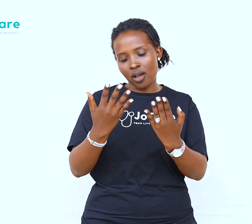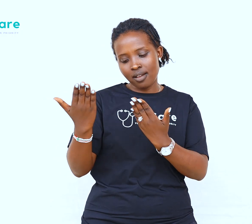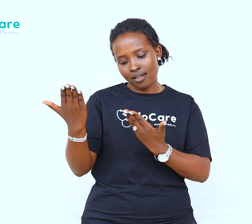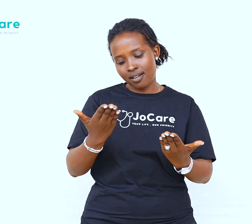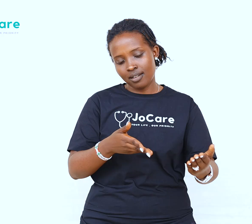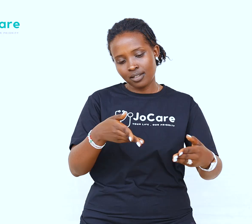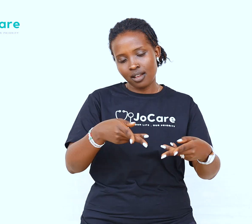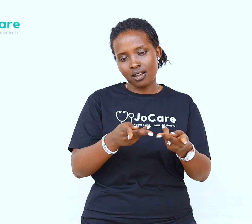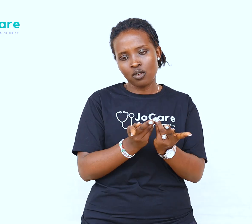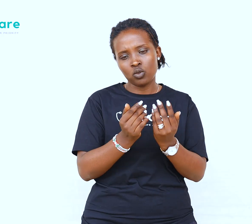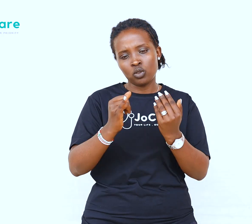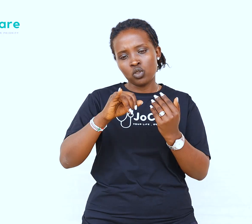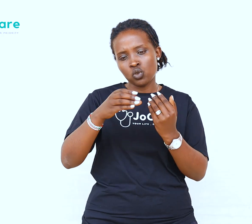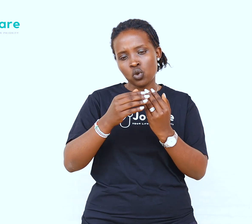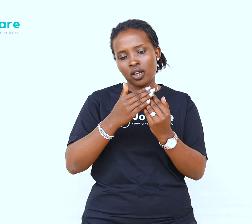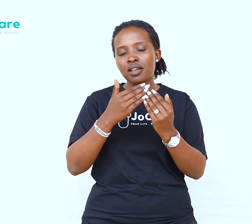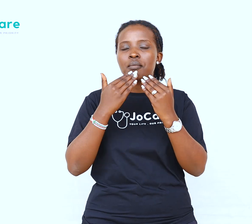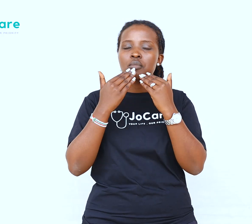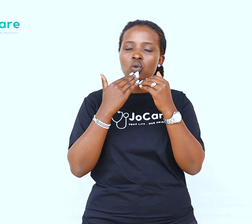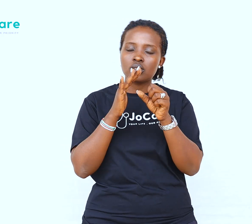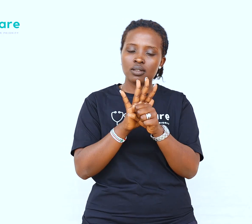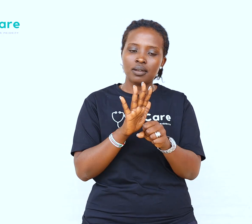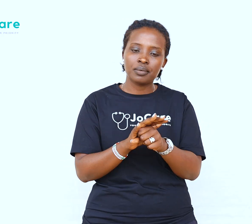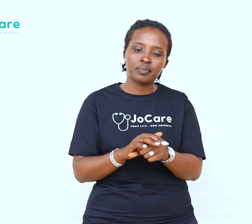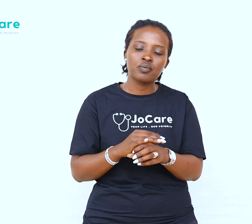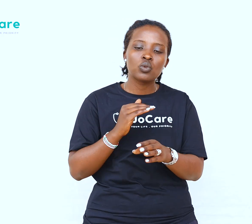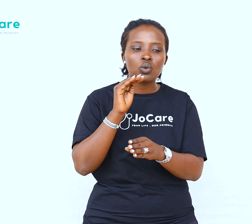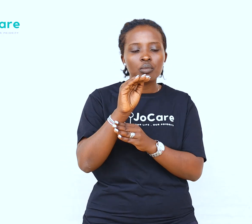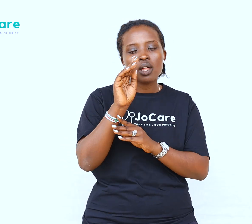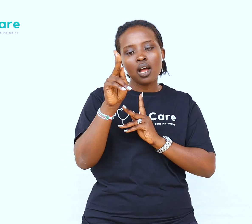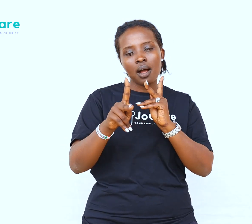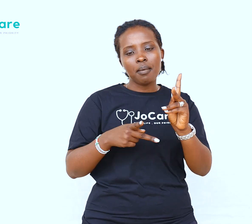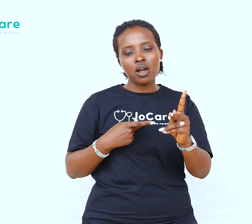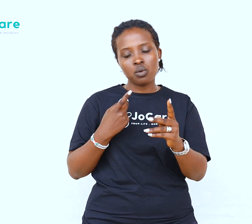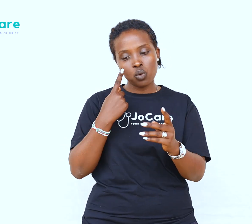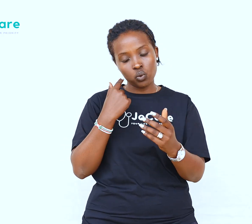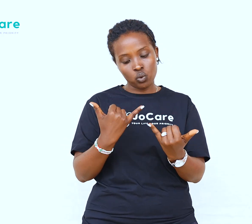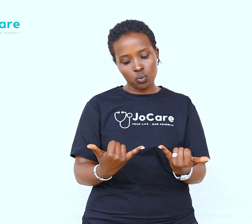kuri Joker. Murakoze cyane. Wakwibwira abadukurikiye?